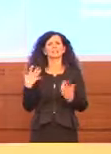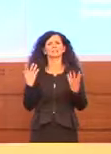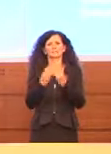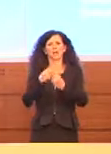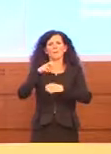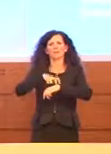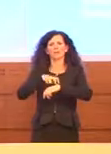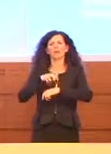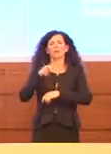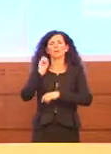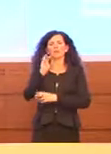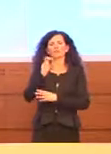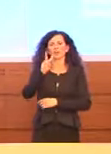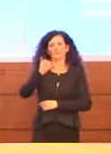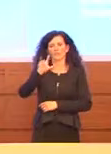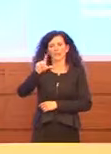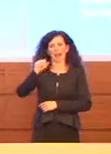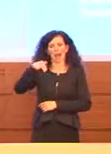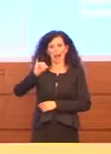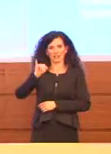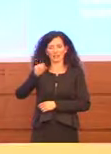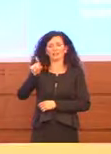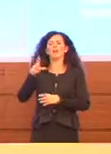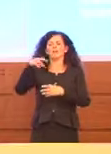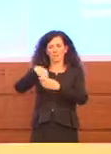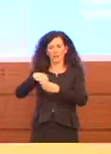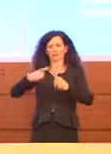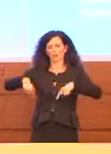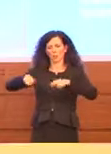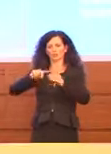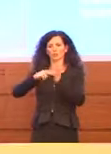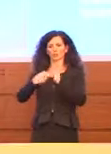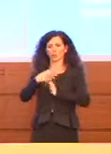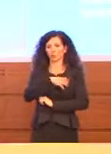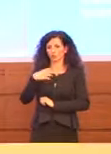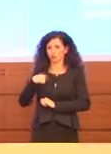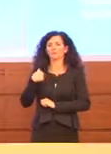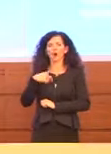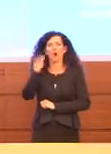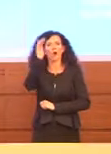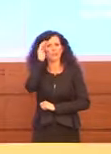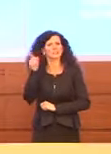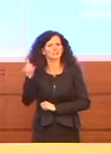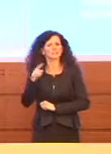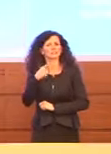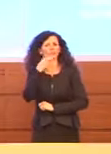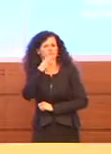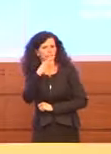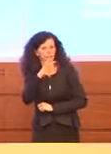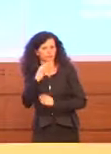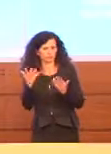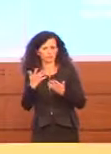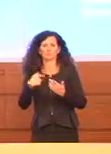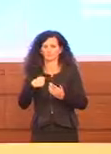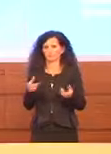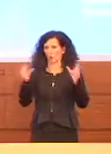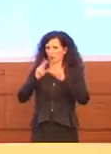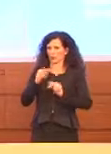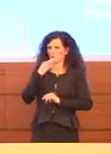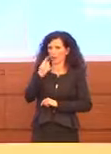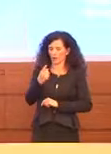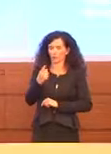dell'ospedale bambin gesù nella commissione tecnico scientifica quindi ho sentito cosa ha detto lui che le riporto con molto piacere è una sindrome